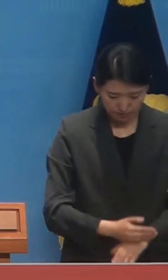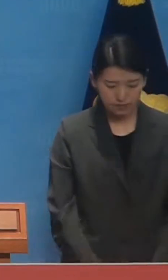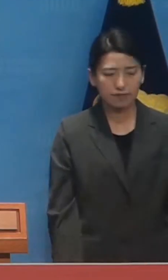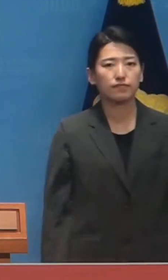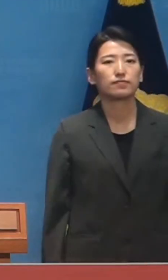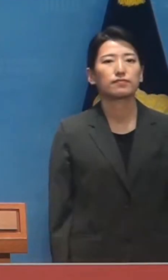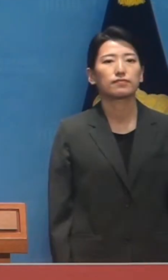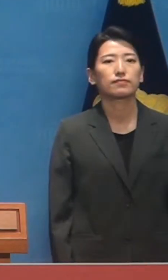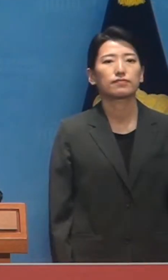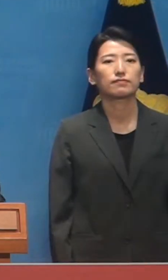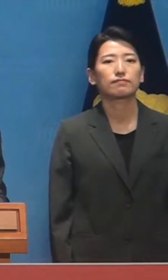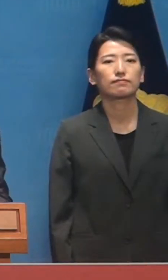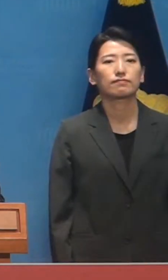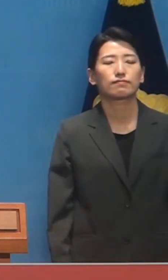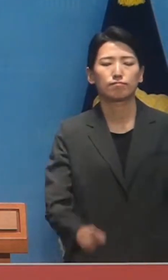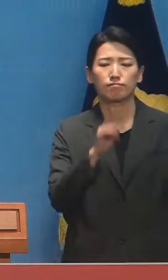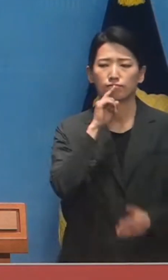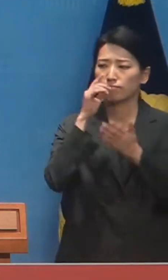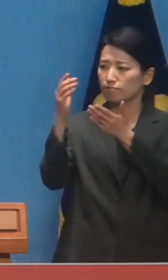네, 감사합니다.